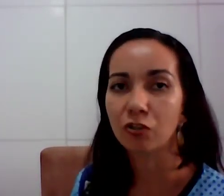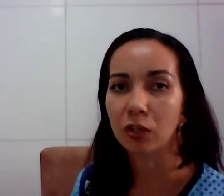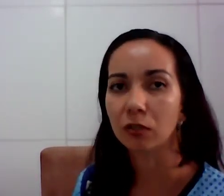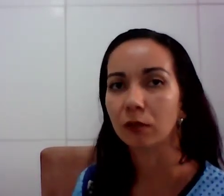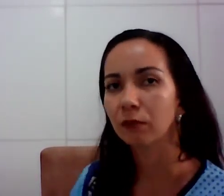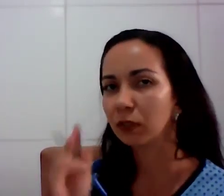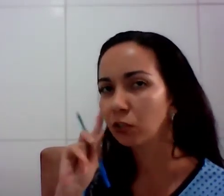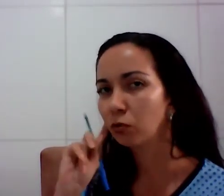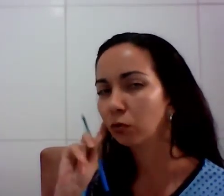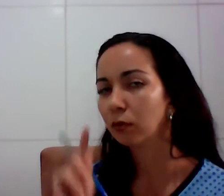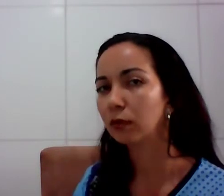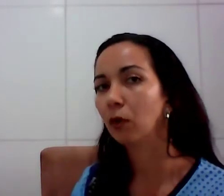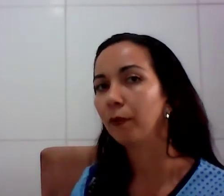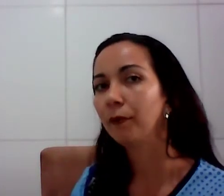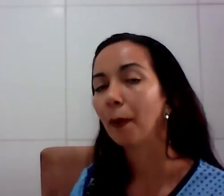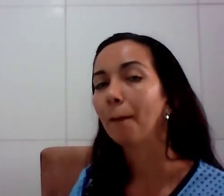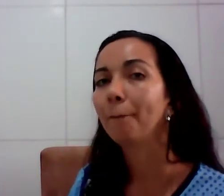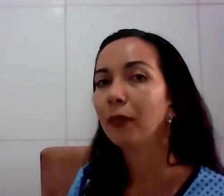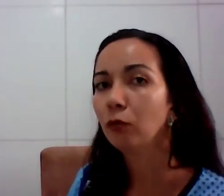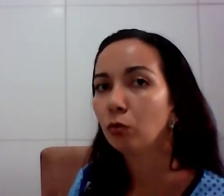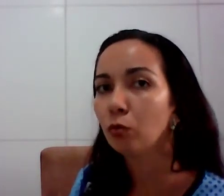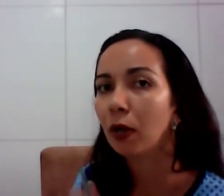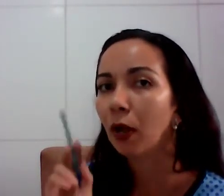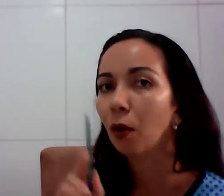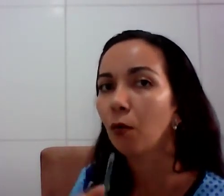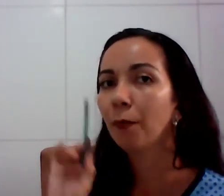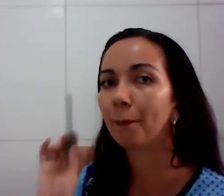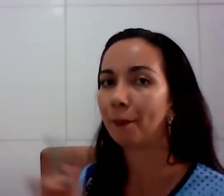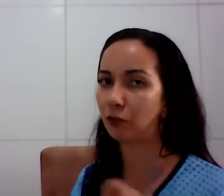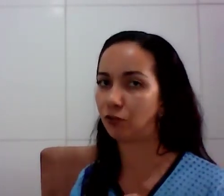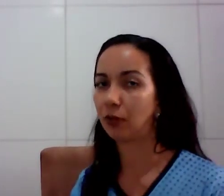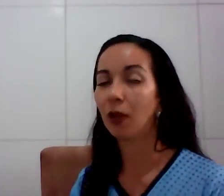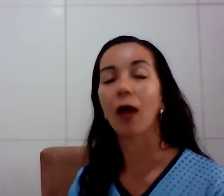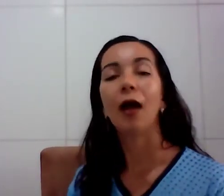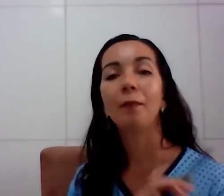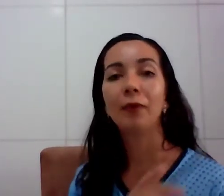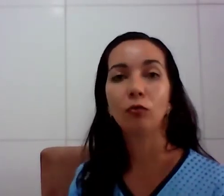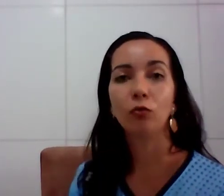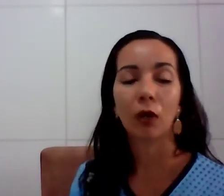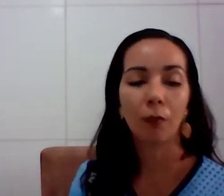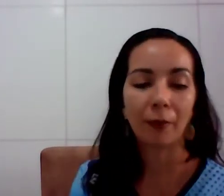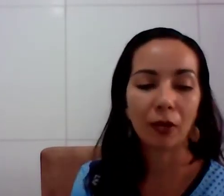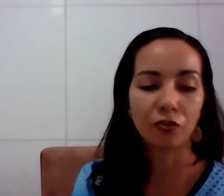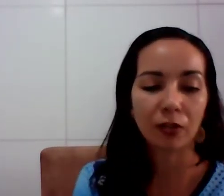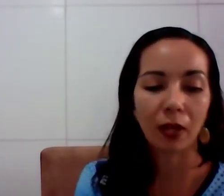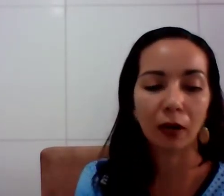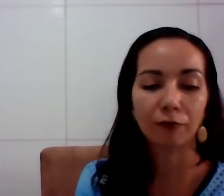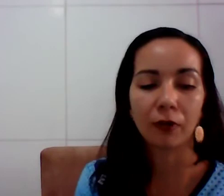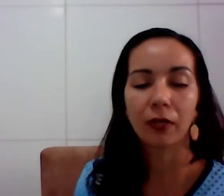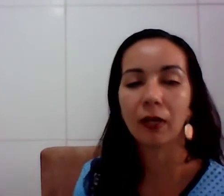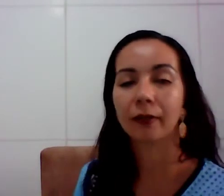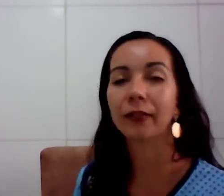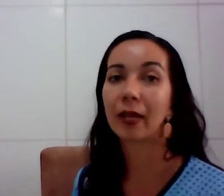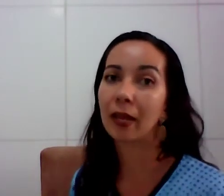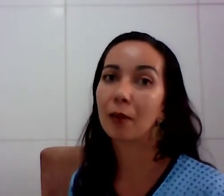rupestres. Você já escutou esse nome? Pintura rupestre. A pintura rupestre, ela foi criada na época